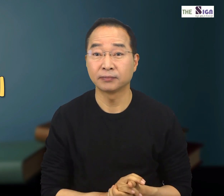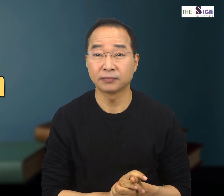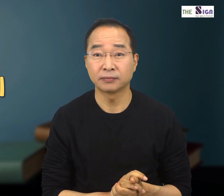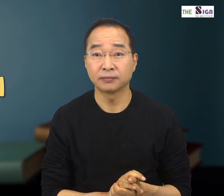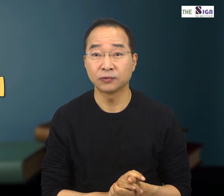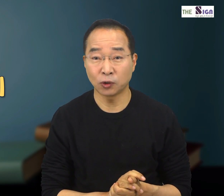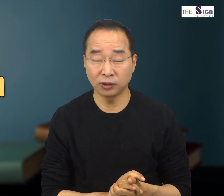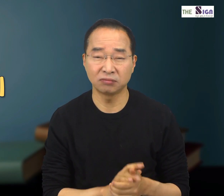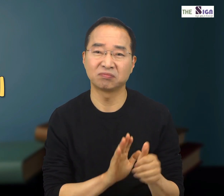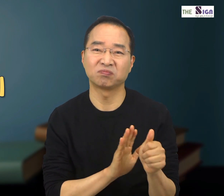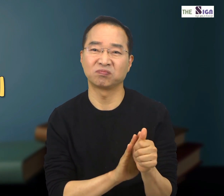또는